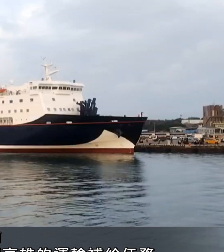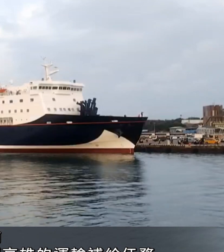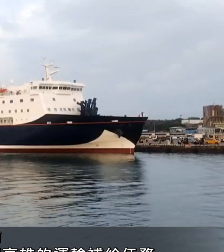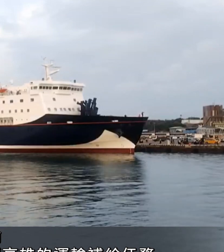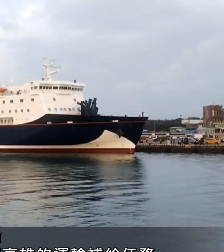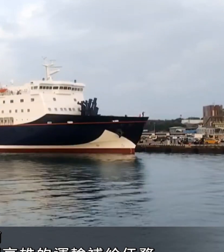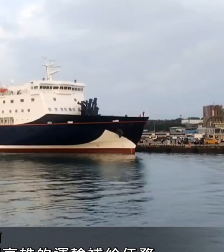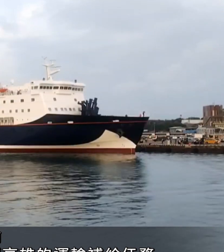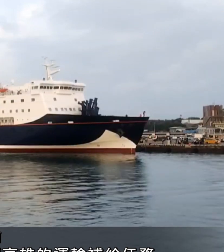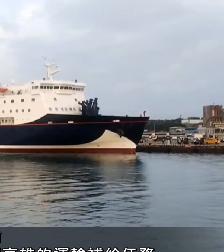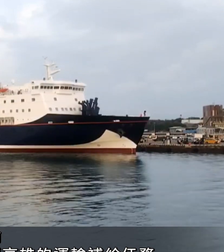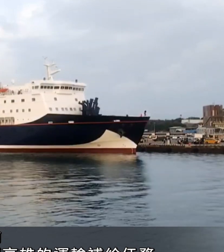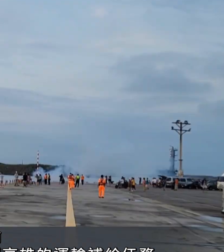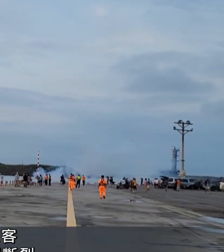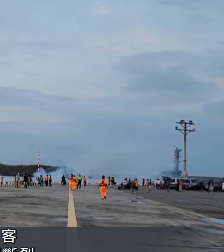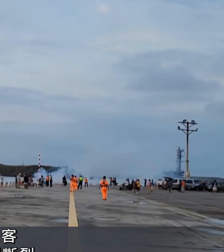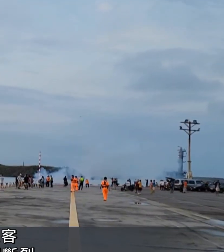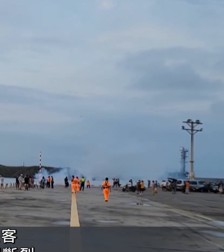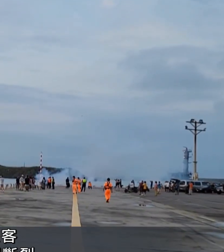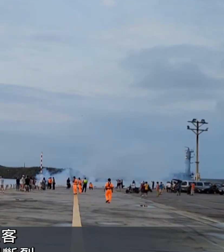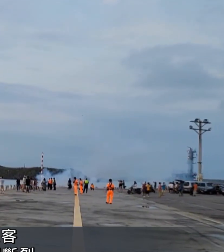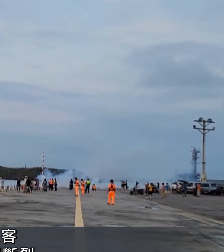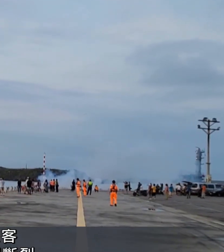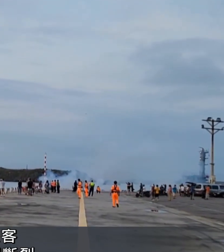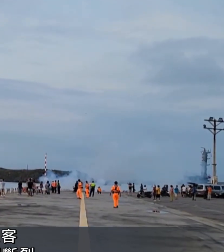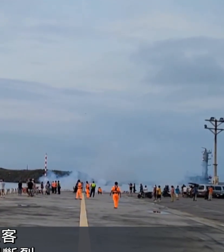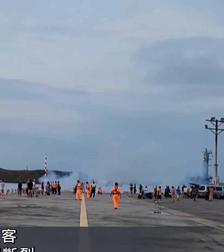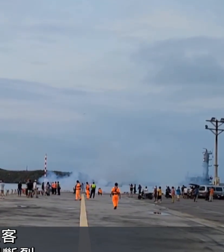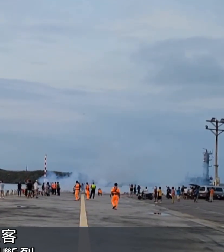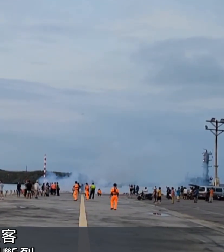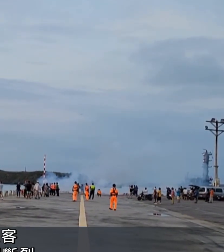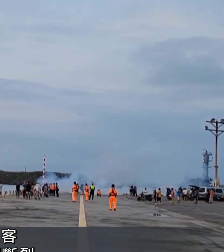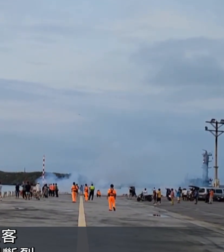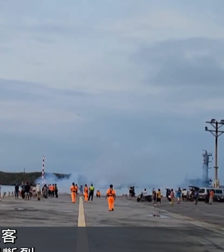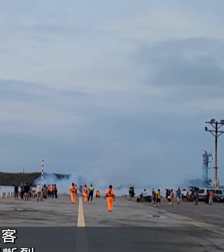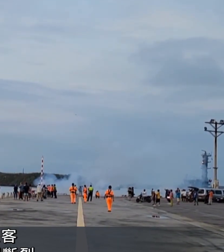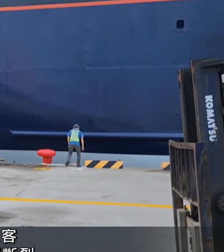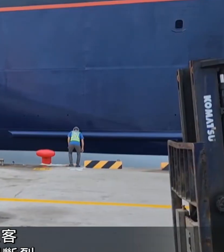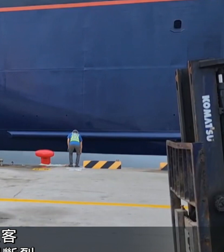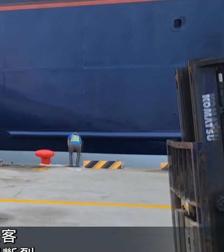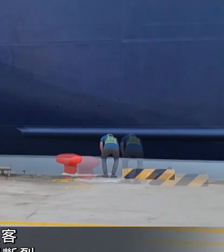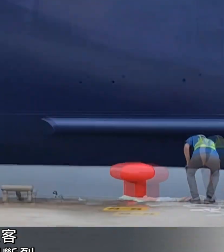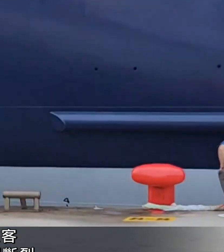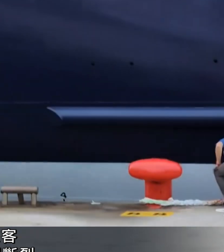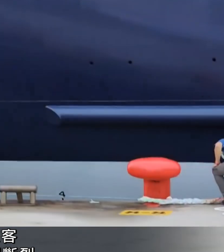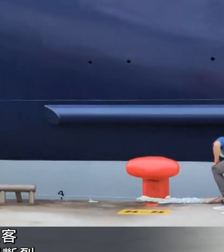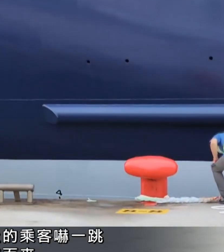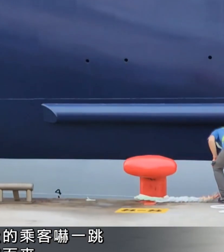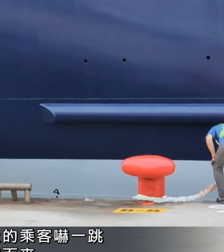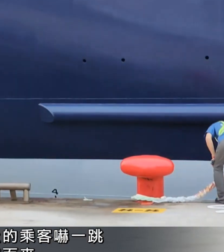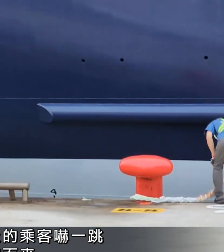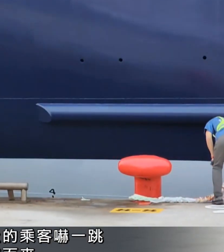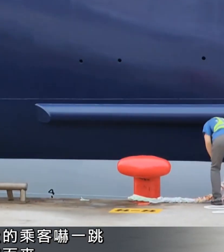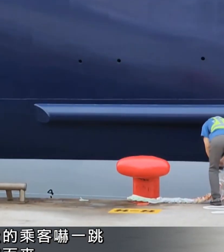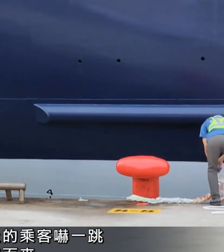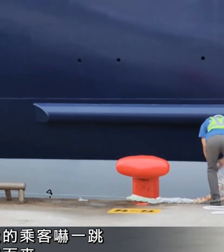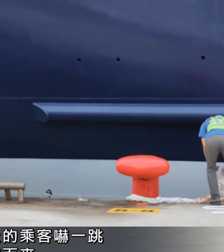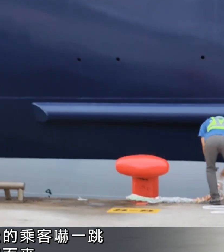运输补给任务，首航载运268名旅客，却疑似进港前缆绳断裂，把码头民众及船上乘客吓一